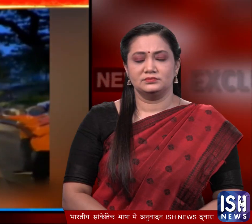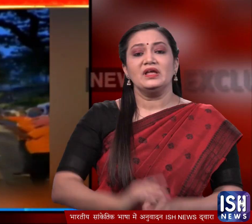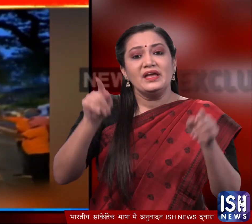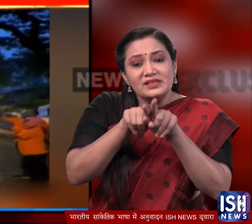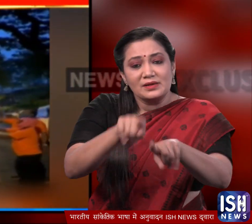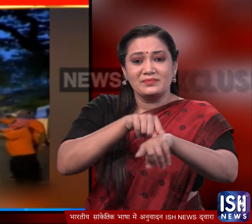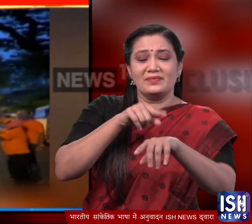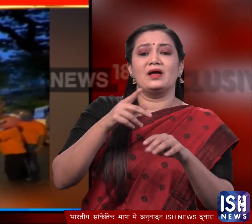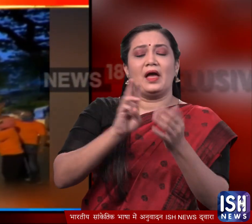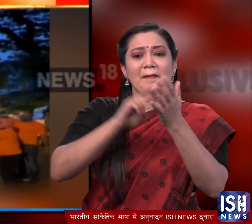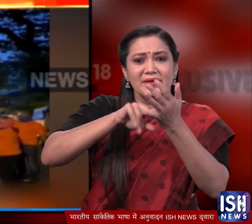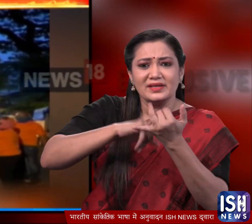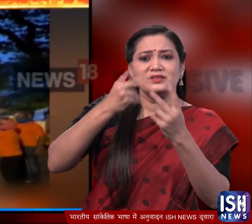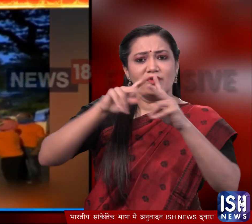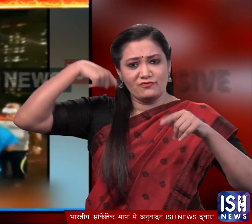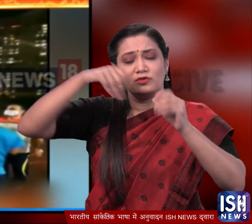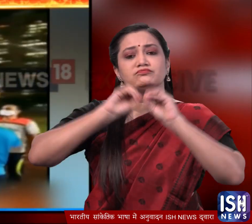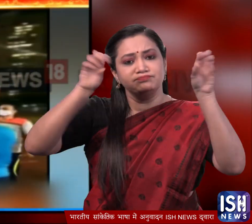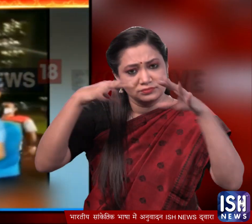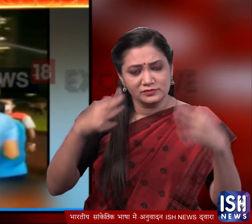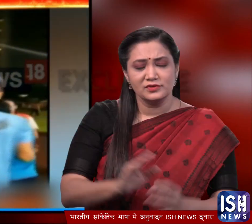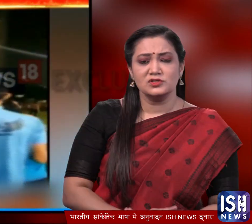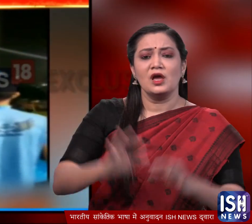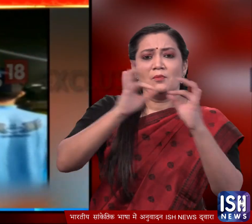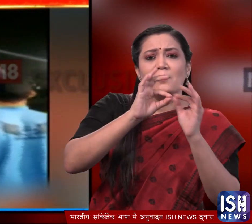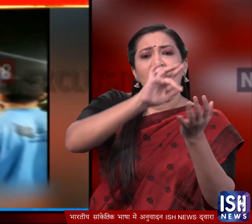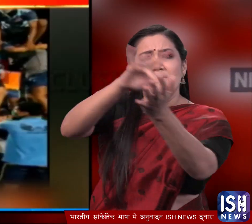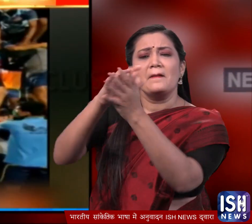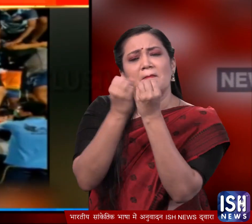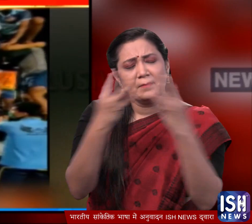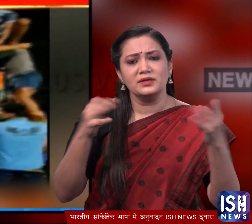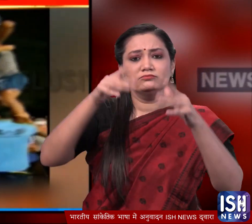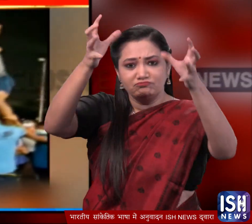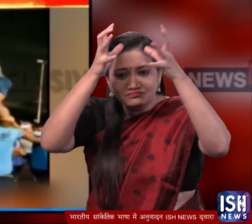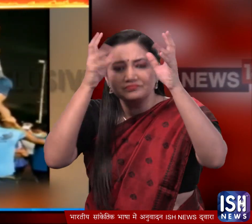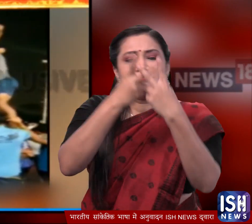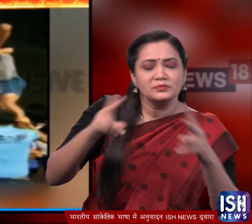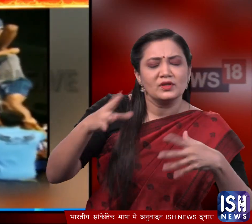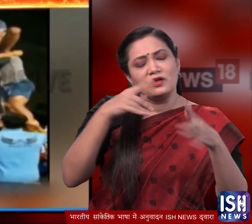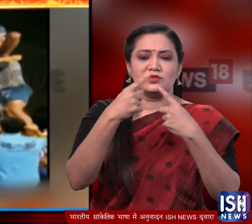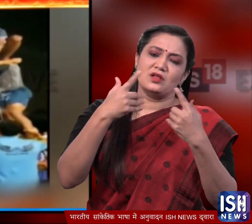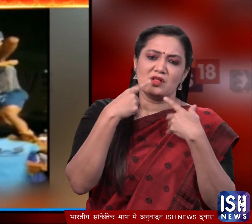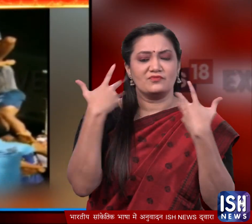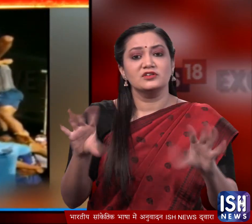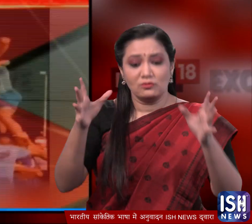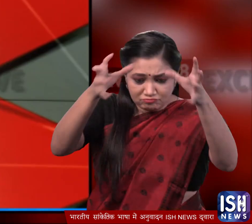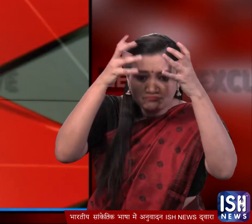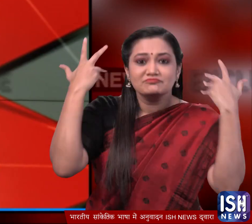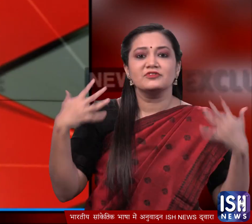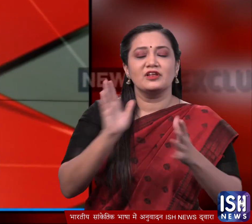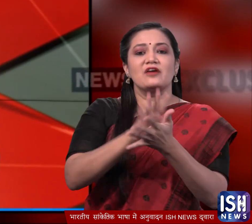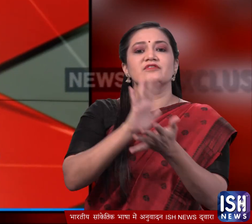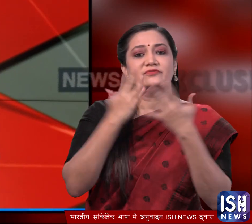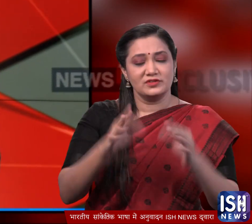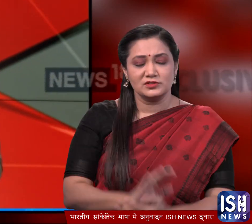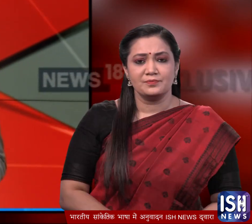इसी बीच एमएनएस की ओर से कुछ वीडियो जारी किए गए, जिनमें मुंबई के अलग अलग इलाकों में दही हांडी मनाने का दावा उनकी ओर से किया गया,